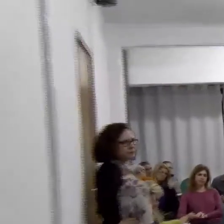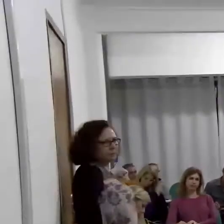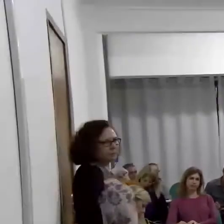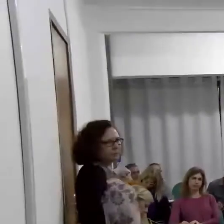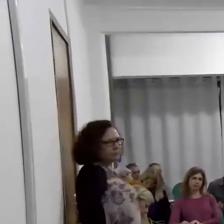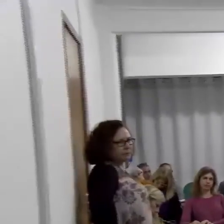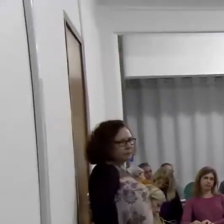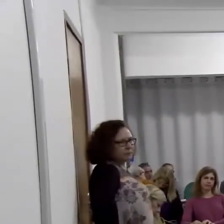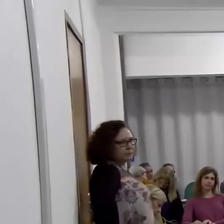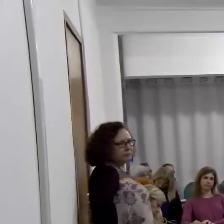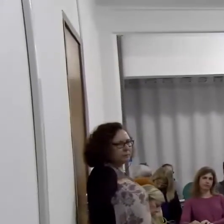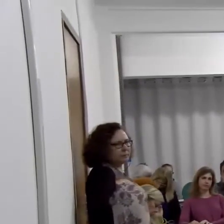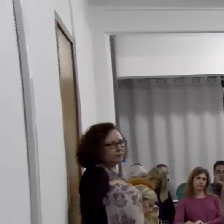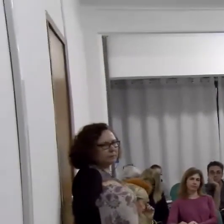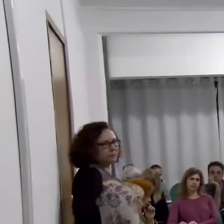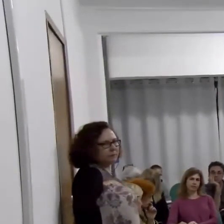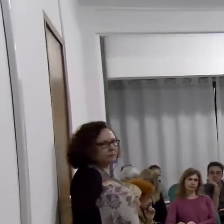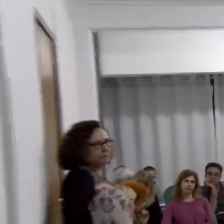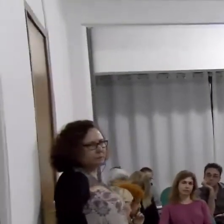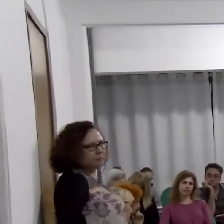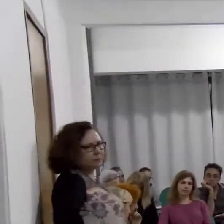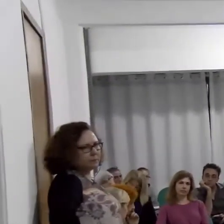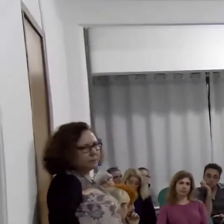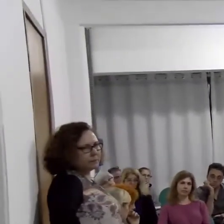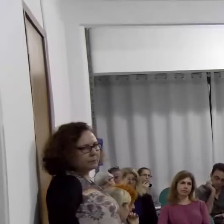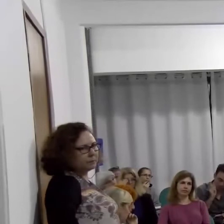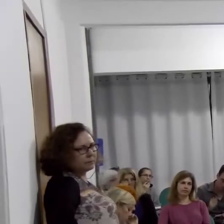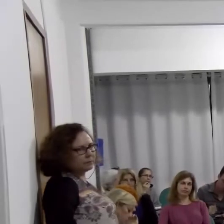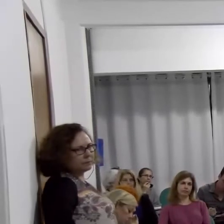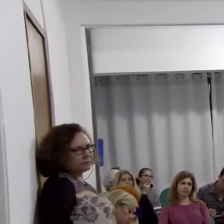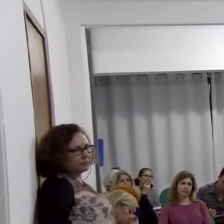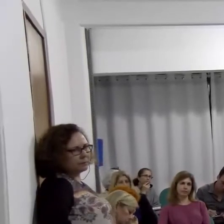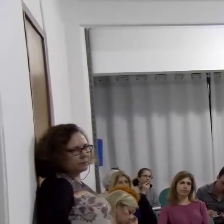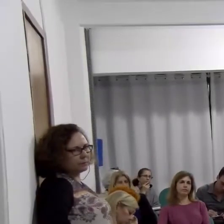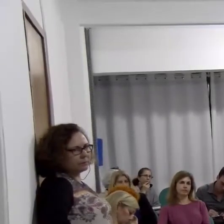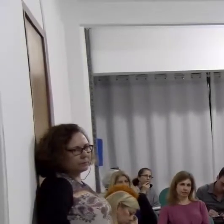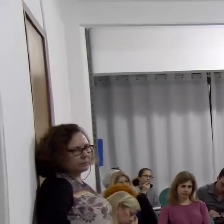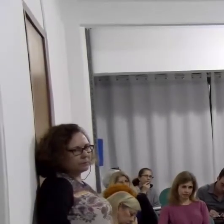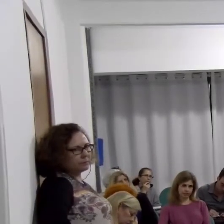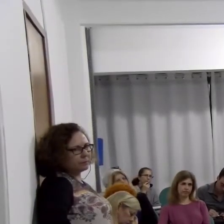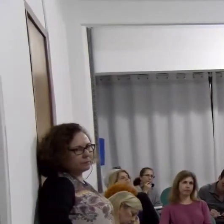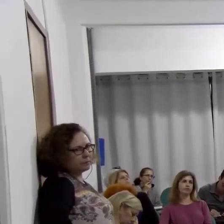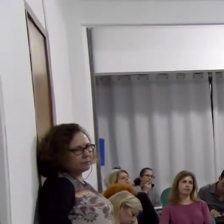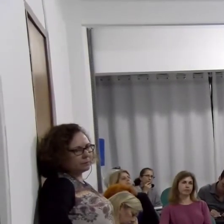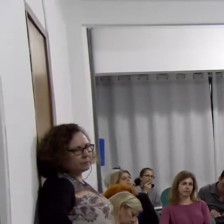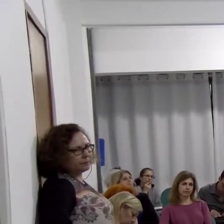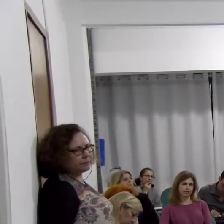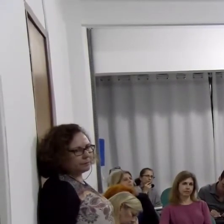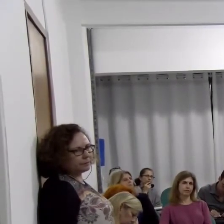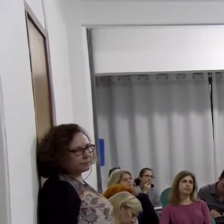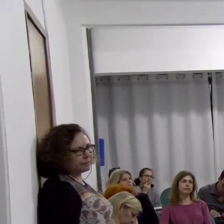we're early in the process, but is to create a Brazilian Portuguese adapted version of